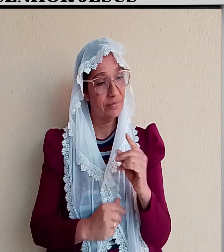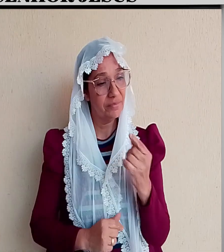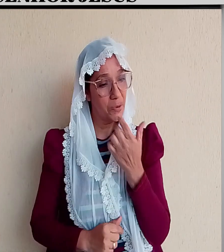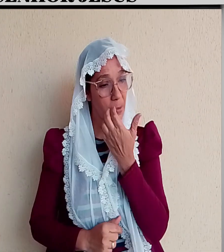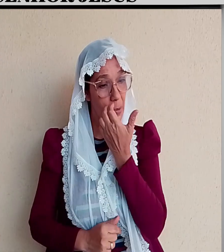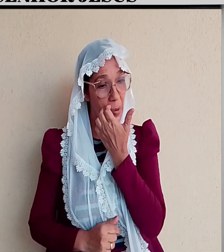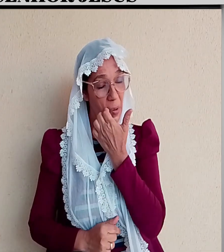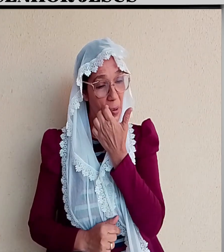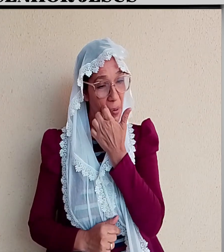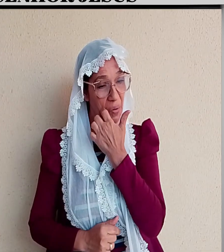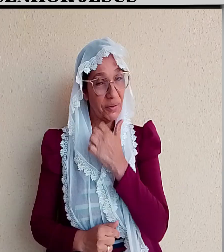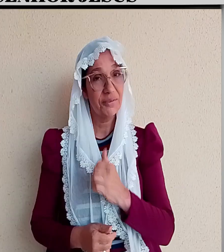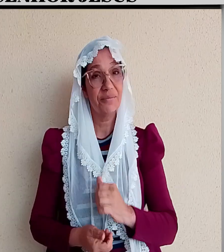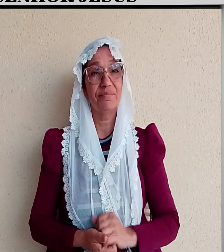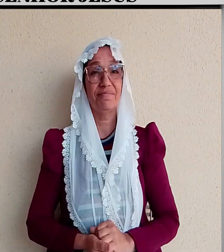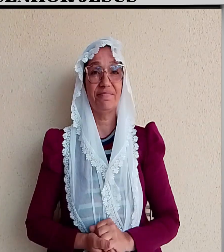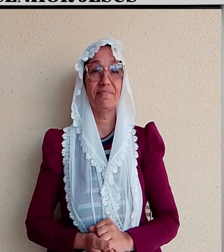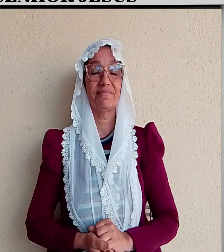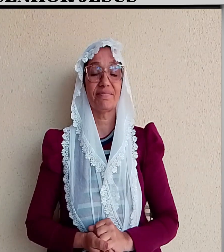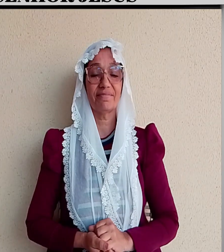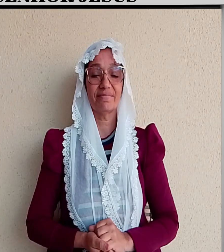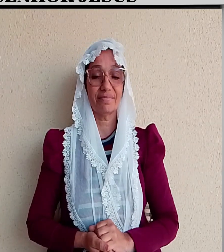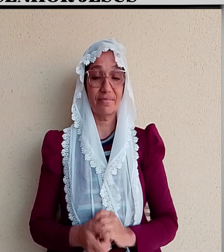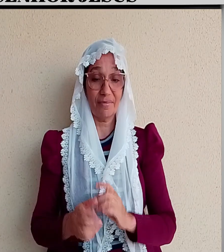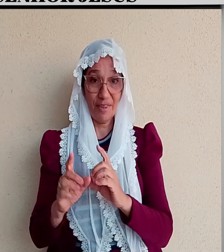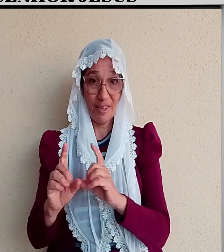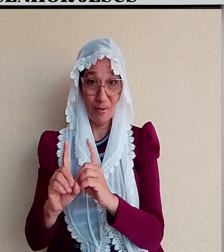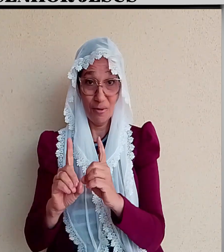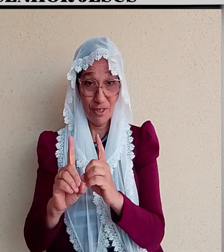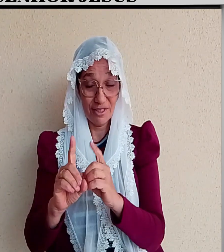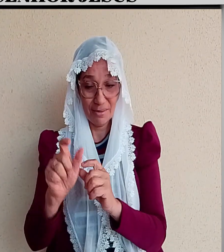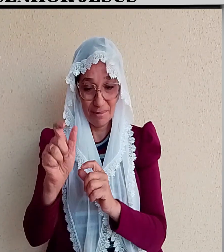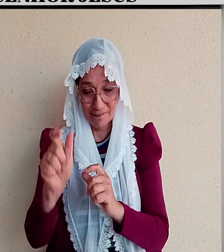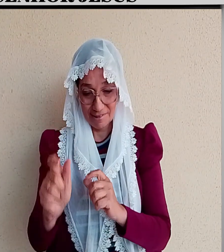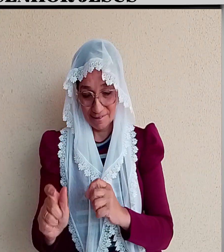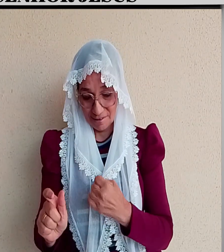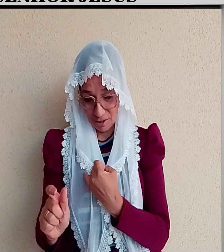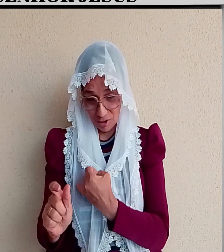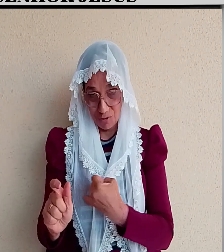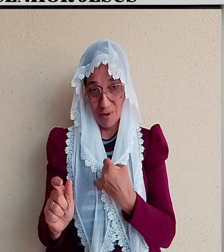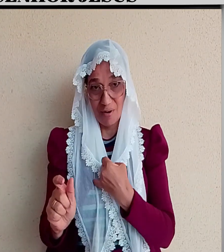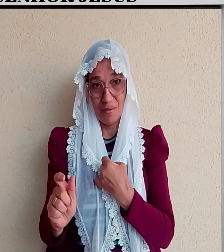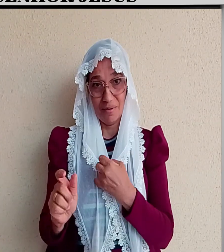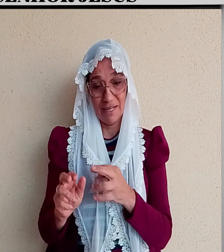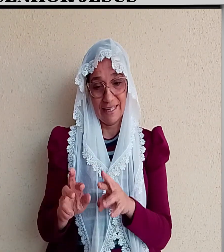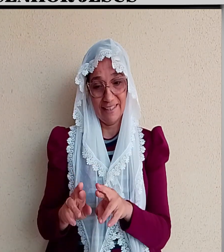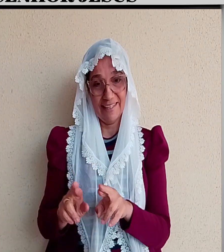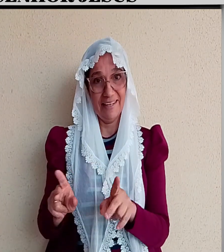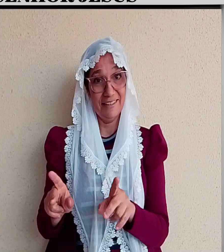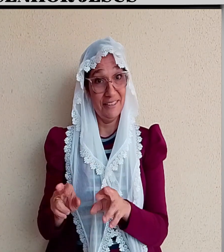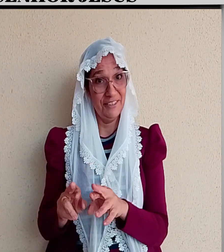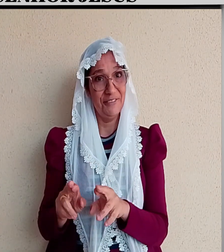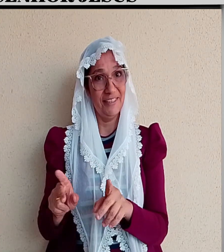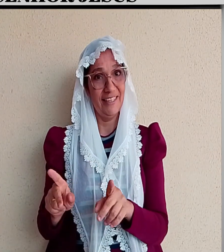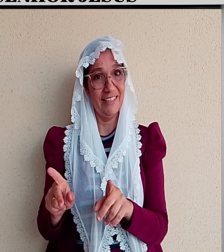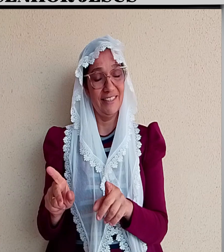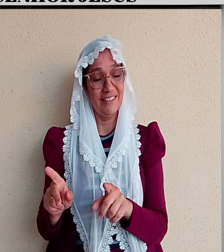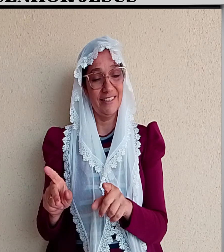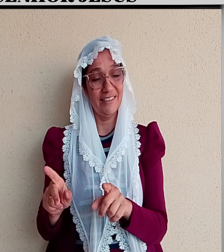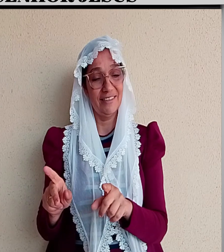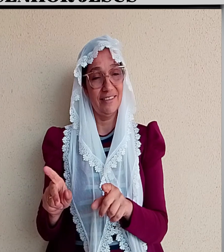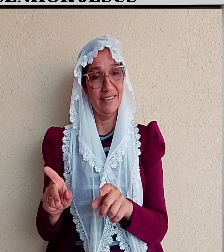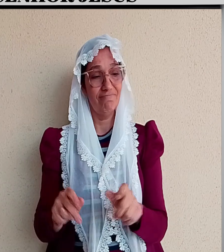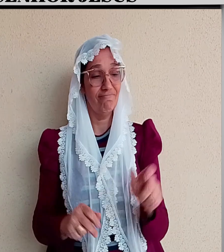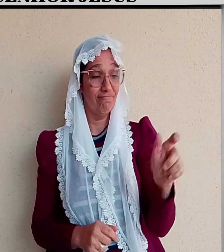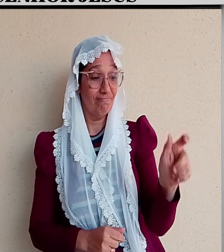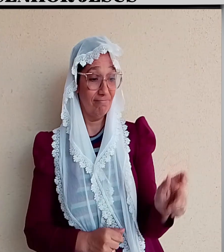daqueles. Aleluia, Jesus. João tinha que ficar isolado. Santo é o Senhor. O Senhor te diz, você vai ficar isolado, porque o teu